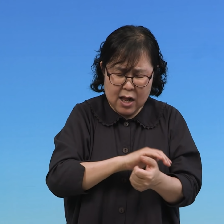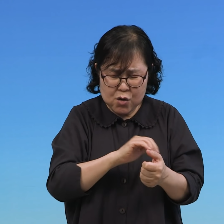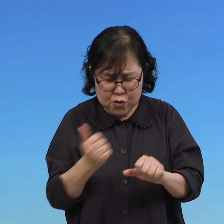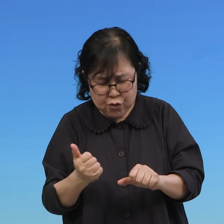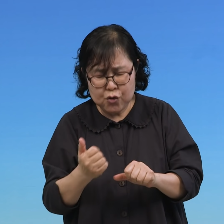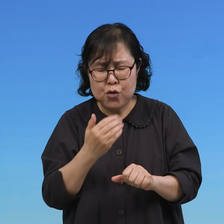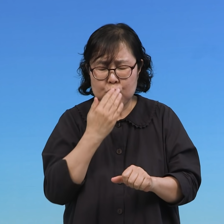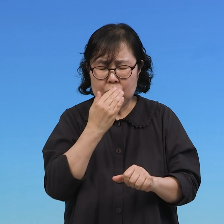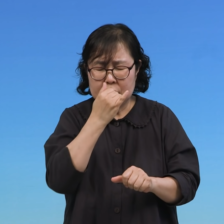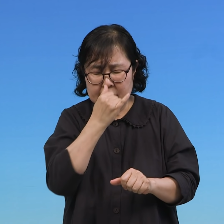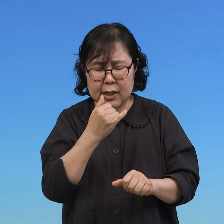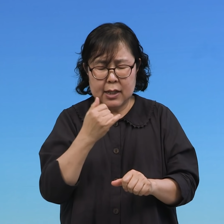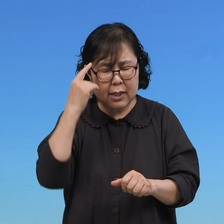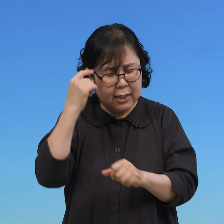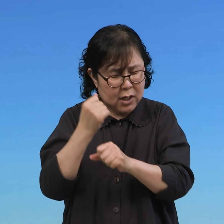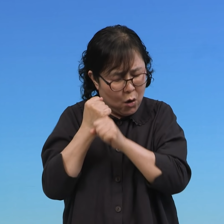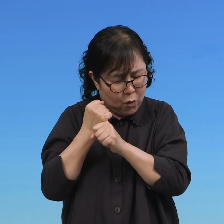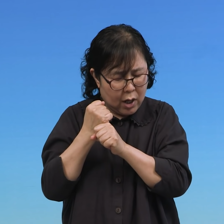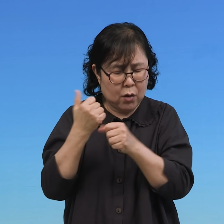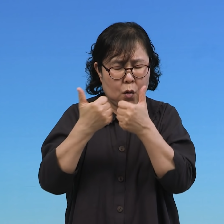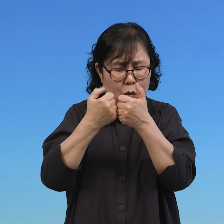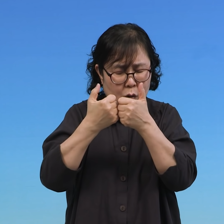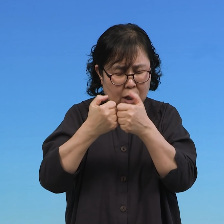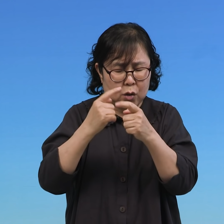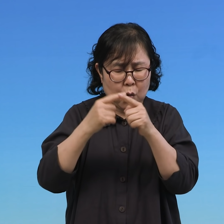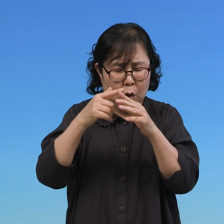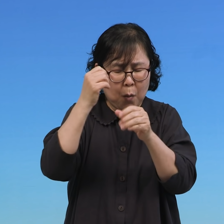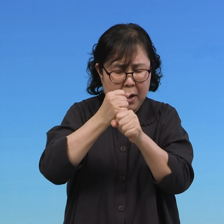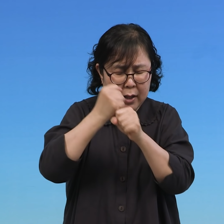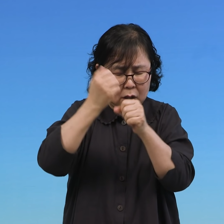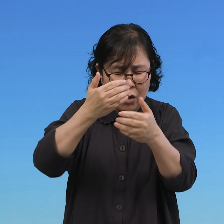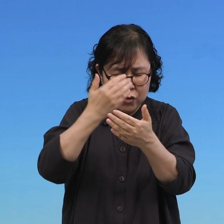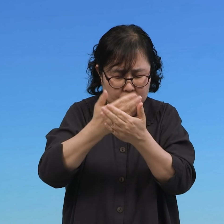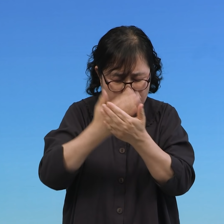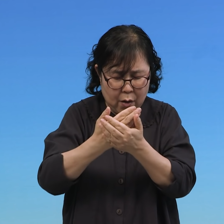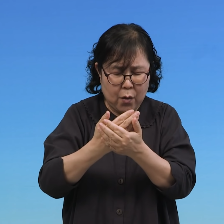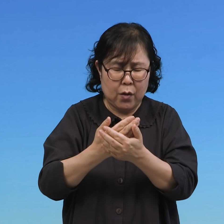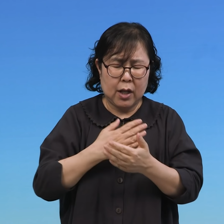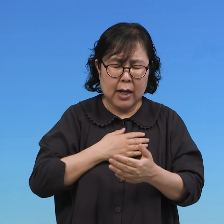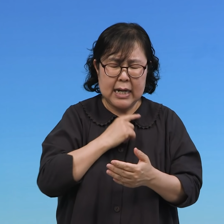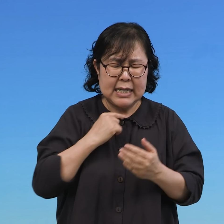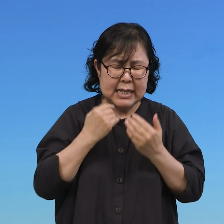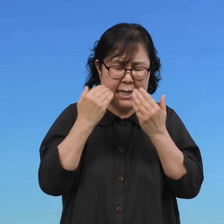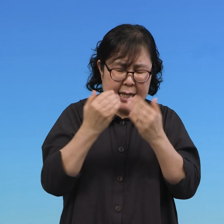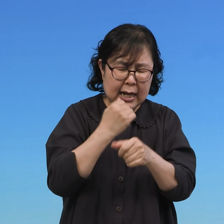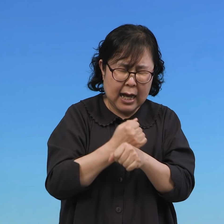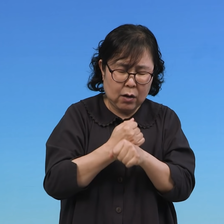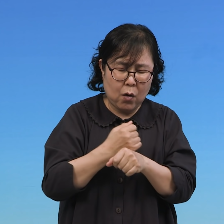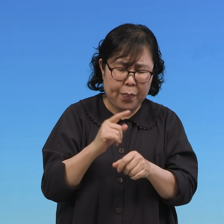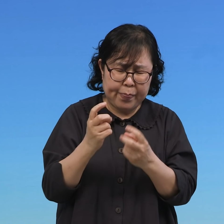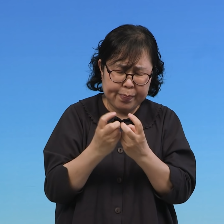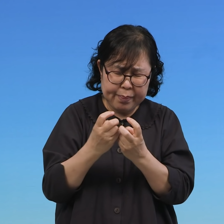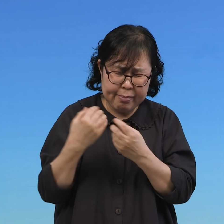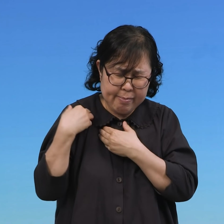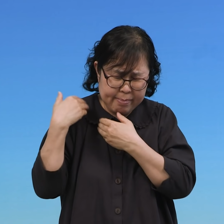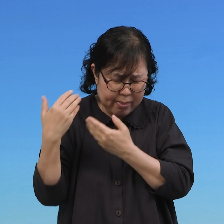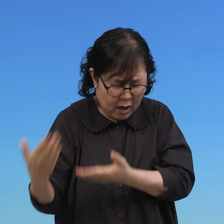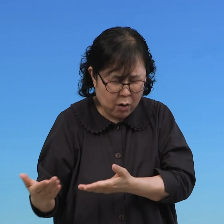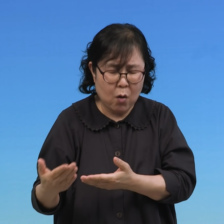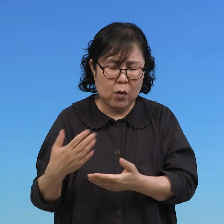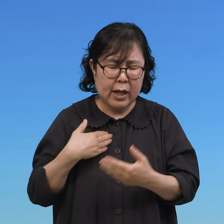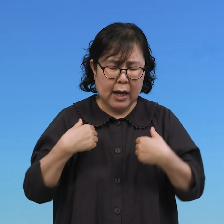있을지를 연구하고 의논하는 교회가 되게 하여 주시옵소서. 어떻게 하면은 희생하고 어떻게 하면은